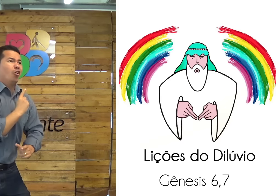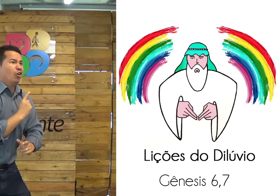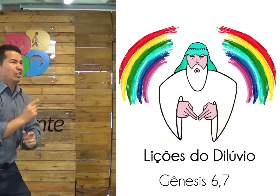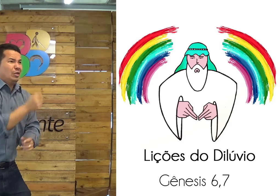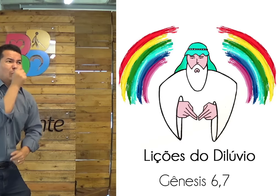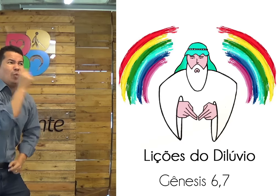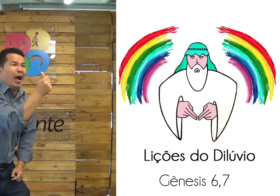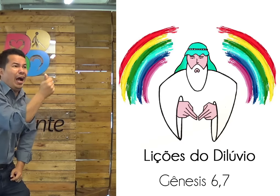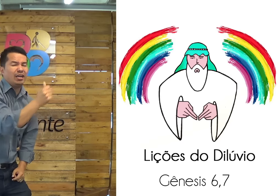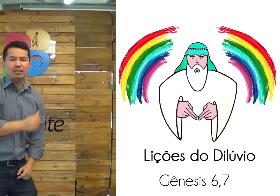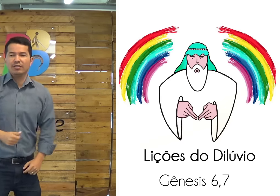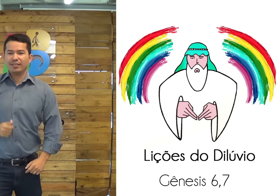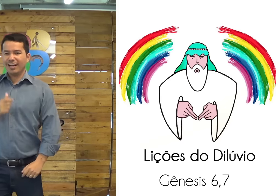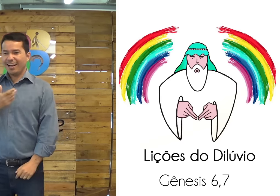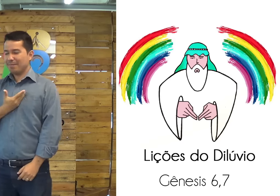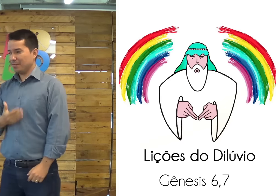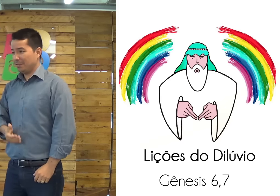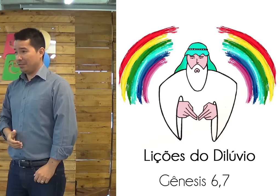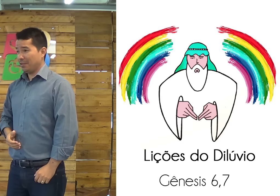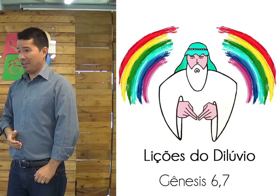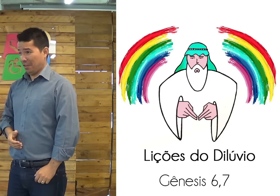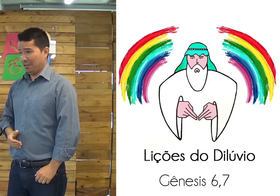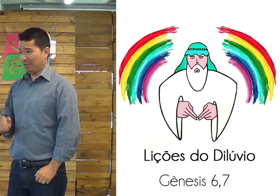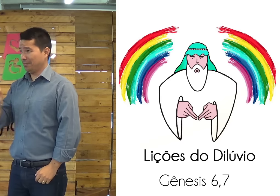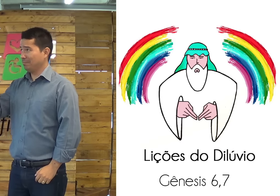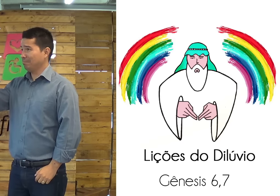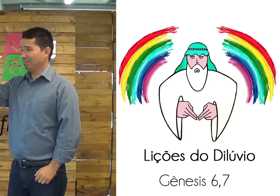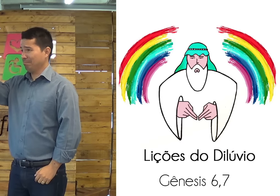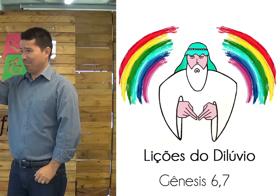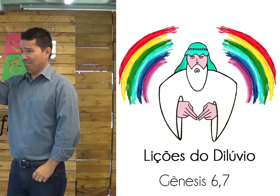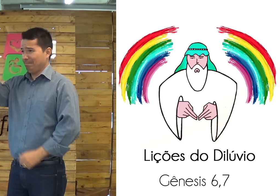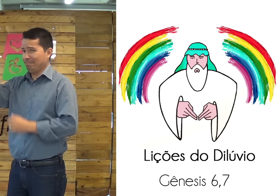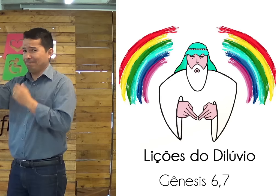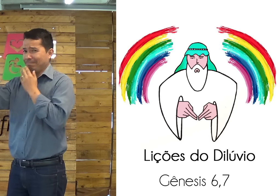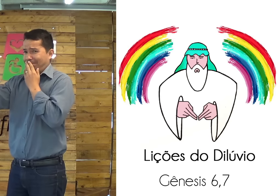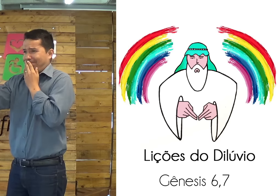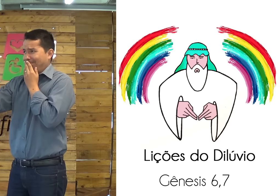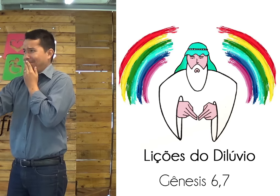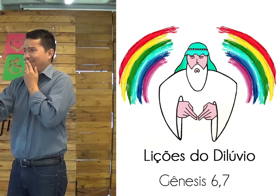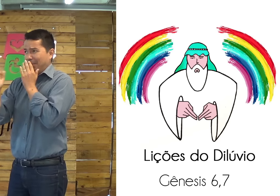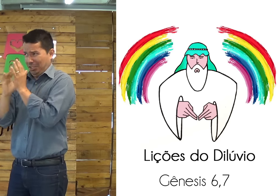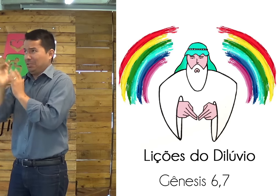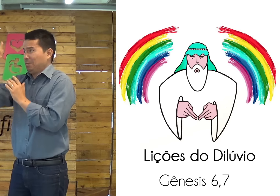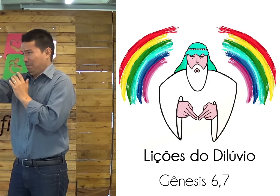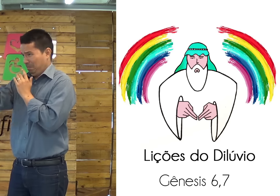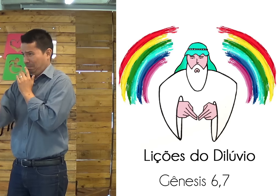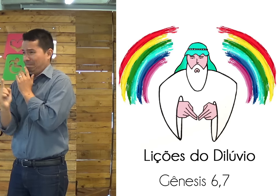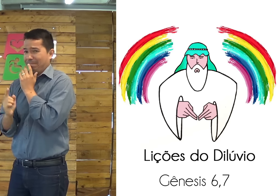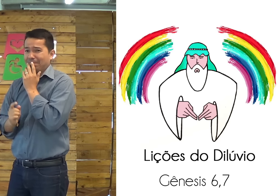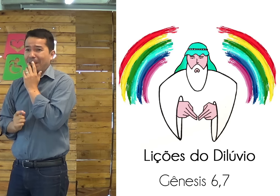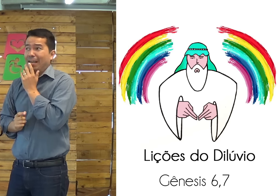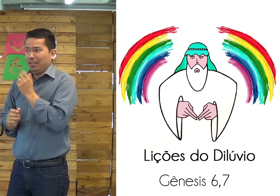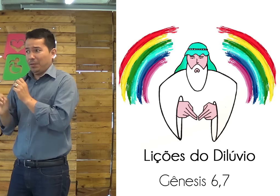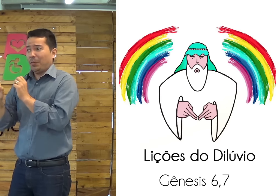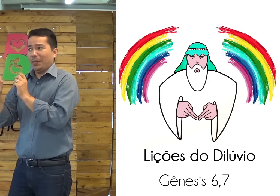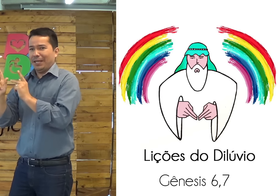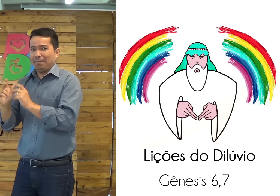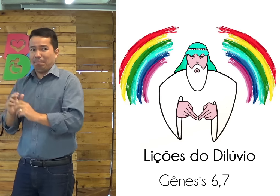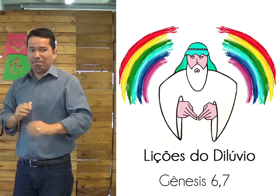que Jesus ele vai voltar ele tá quase voltando seu amigo olha é Deus voltando Ah tá bom